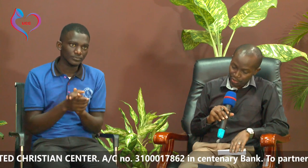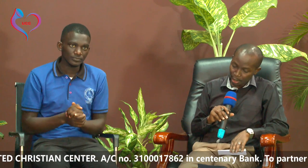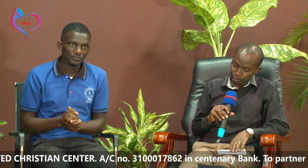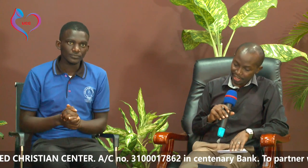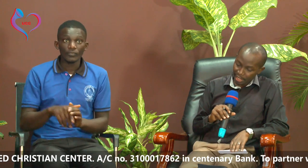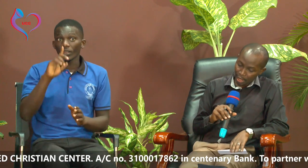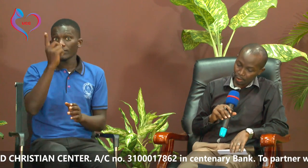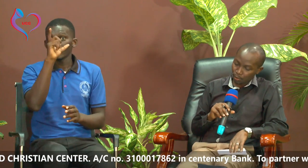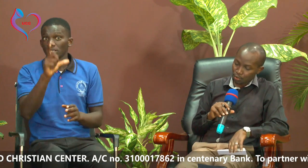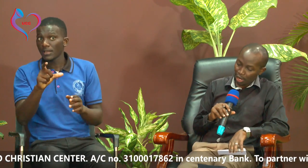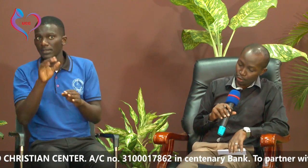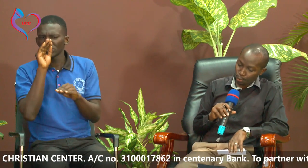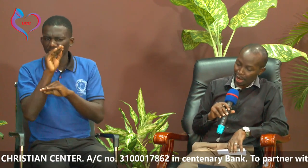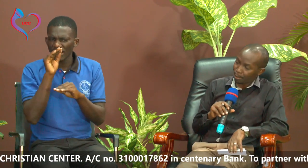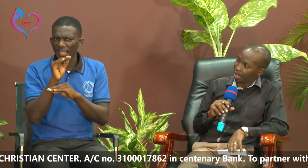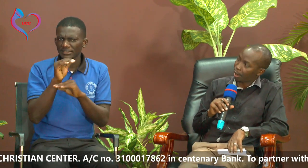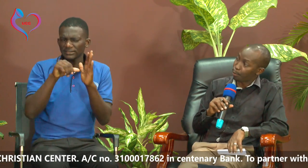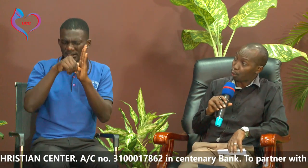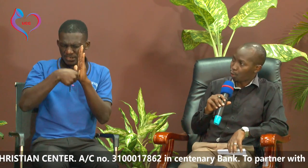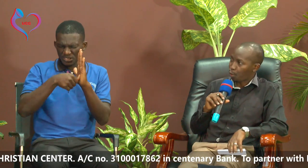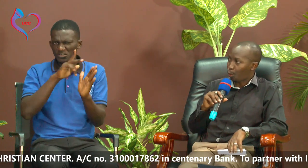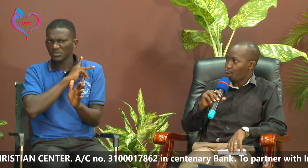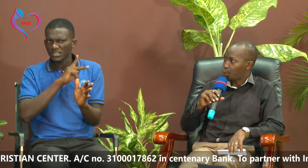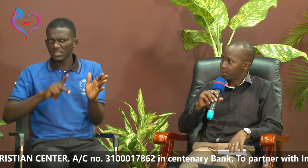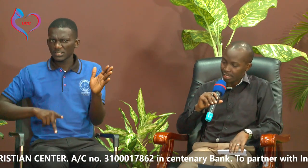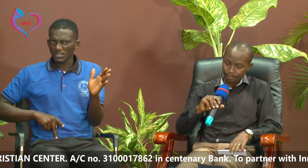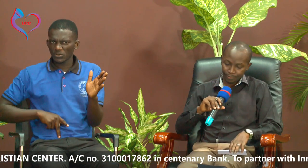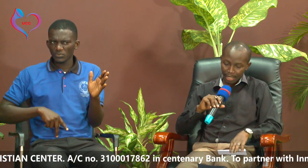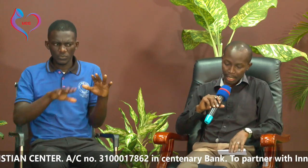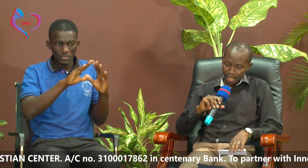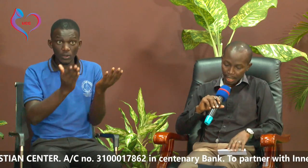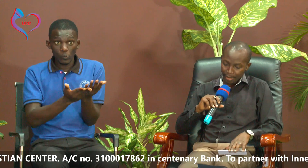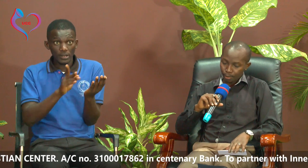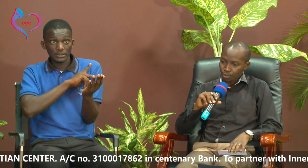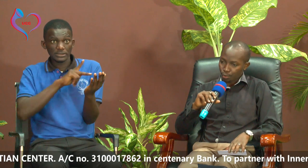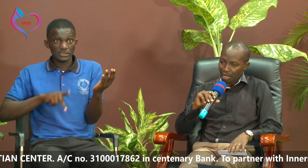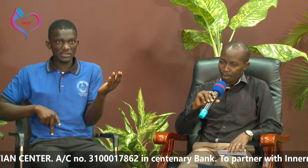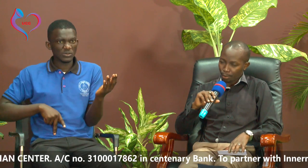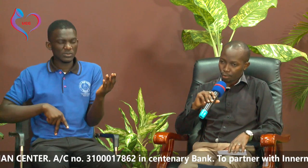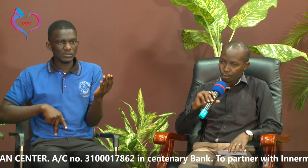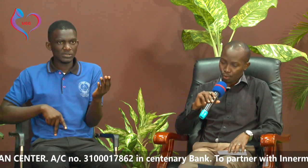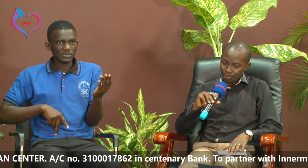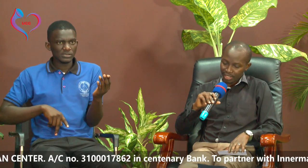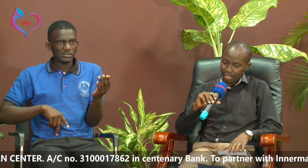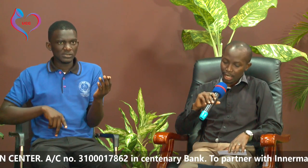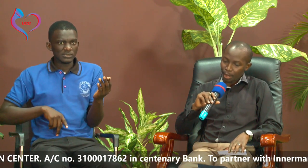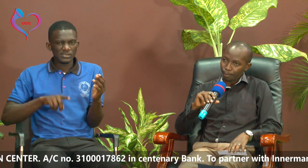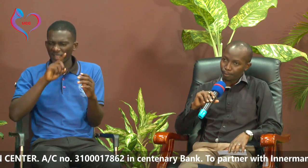asosa abuziza ku nsonga y'obwakabaka buno obw'okunsi nga yeebuuza obwakabaka buno obw'okunsi